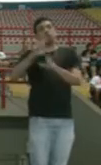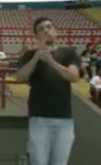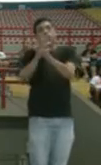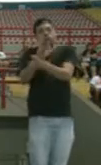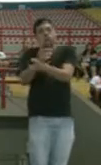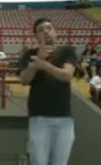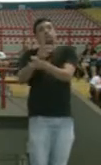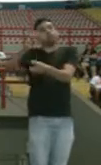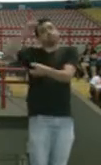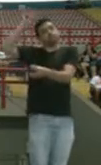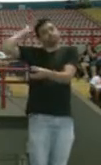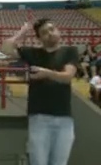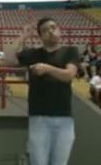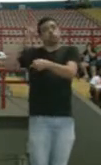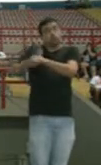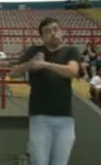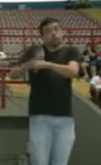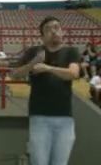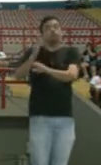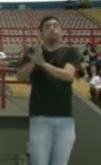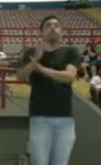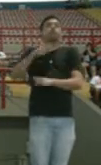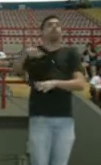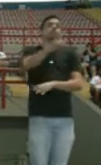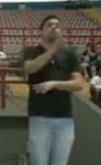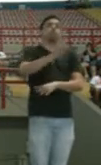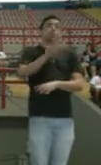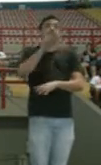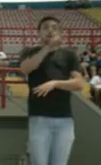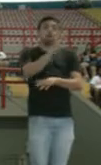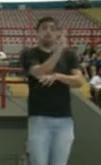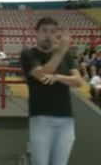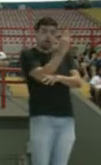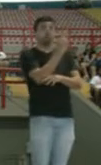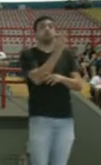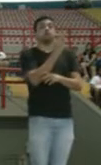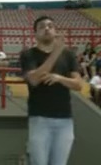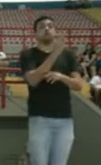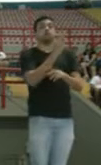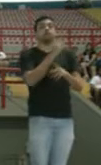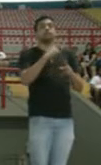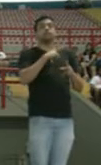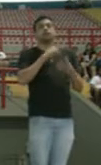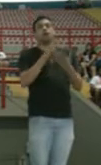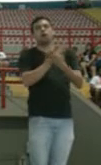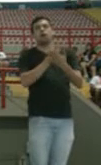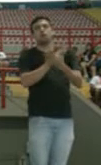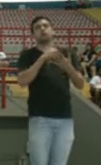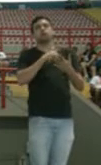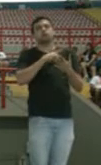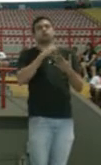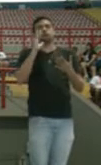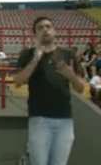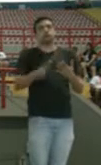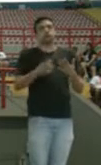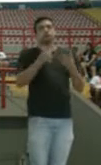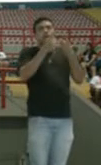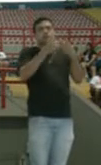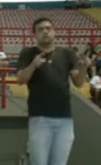fóssil, tá certo? Aquele que você usa é madeira. Tem uns até agora, uns carvões